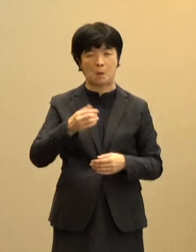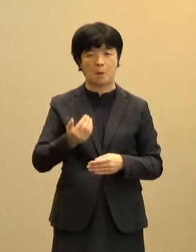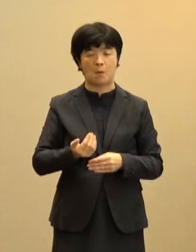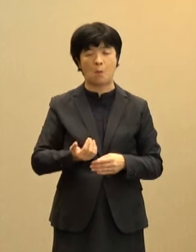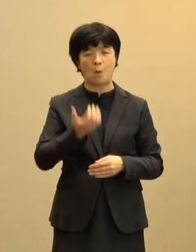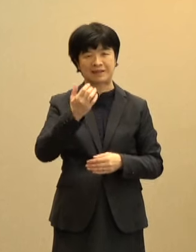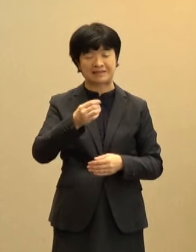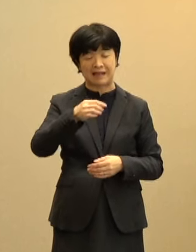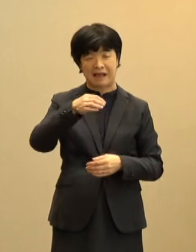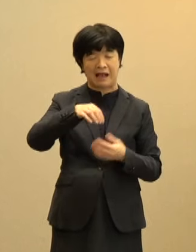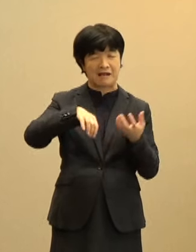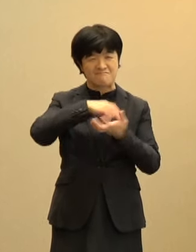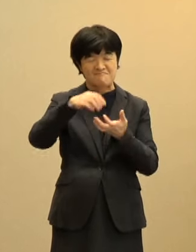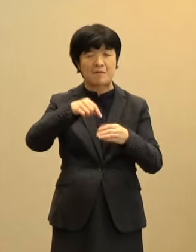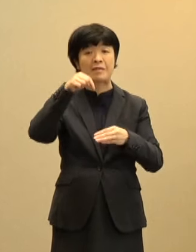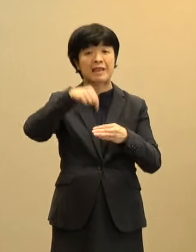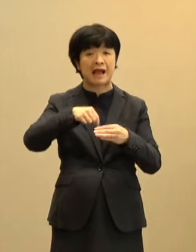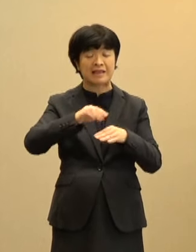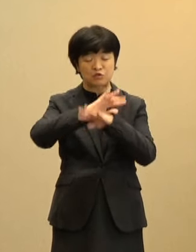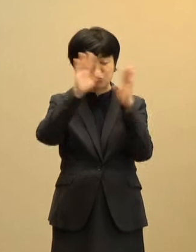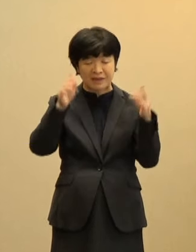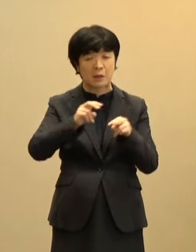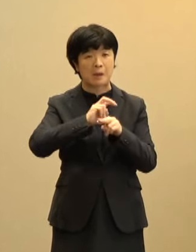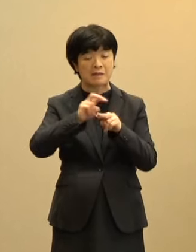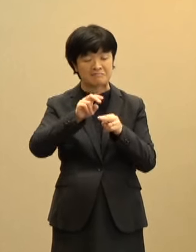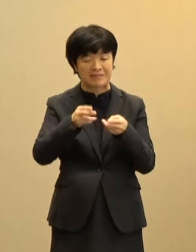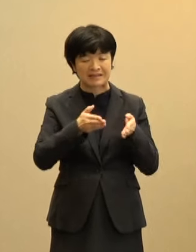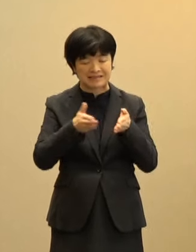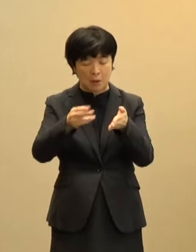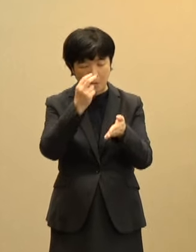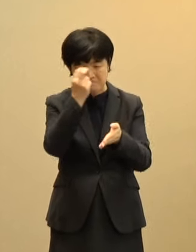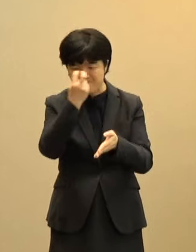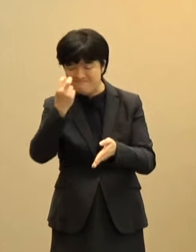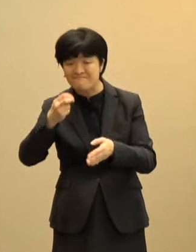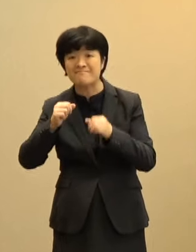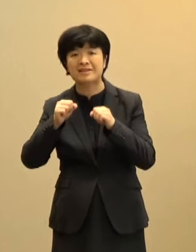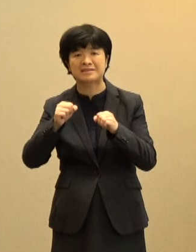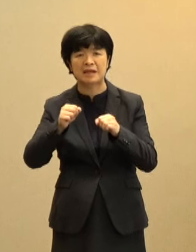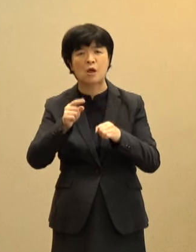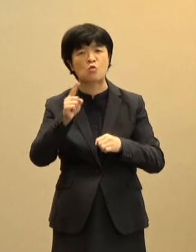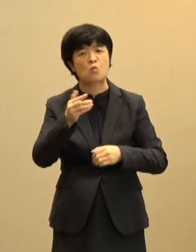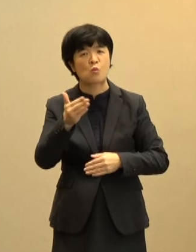ね、全線の点検を行って、どれほどのいわゆるですね、